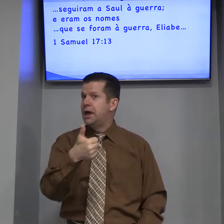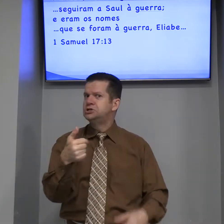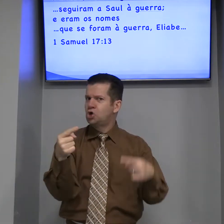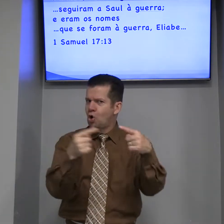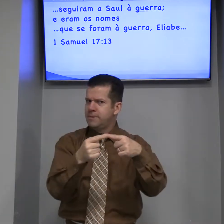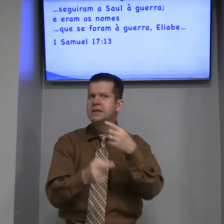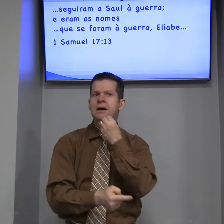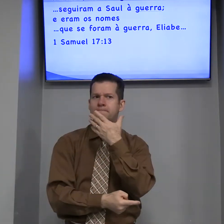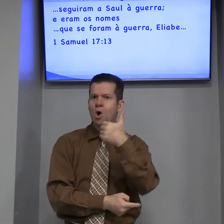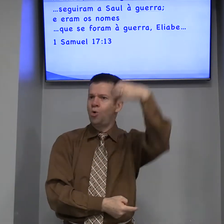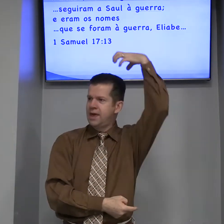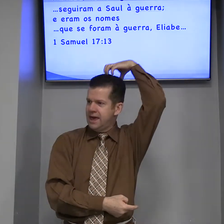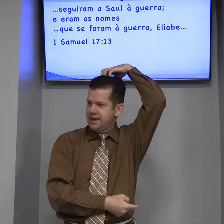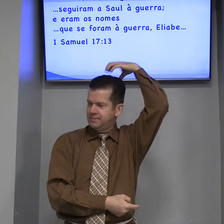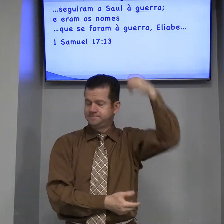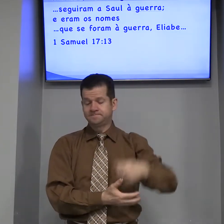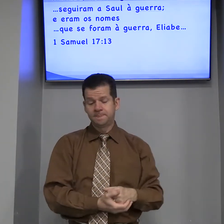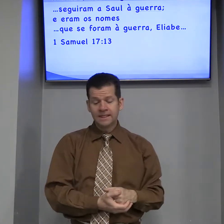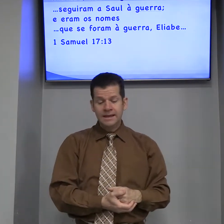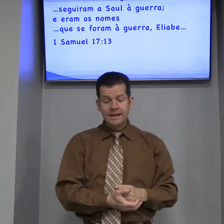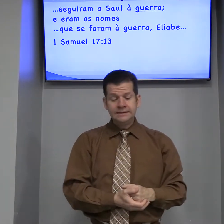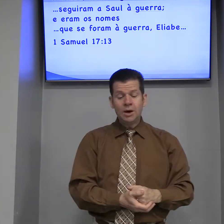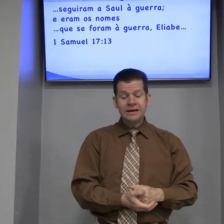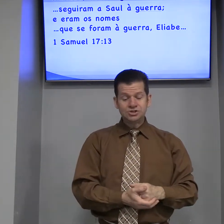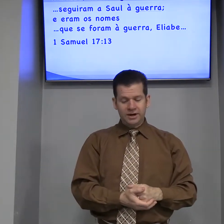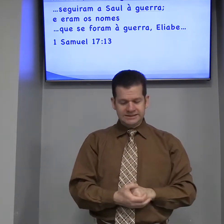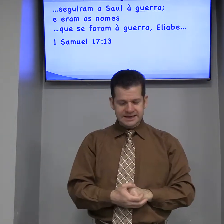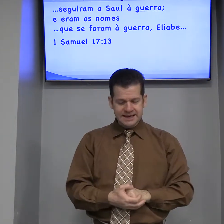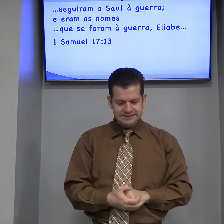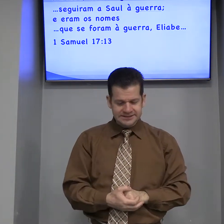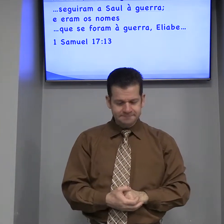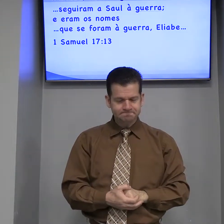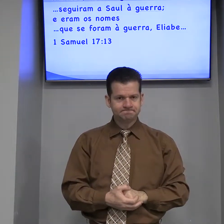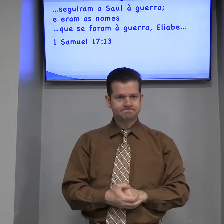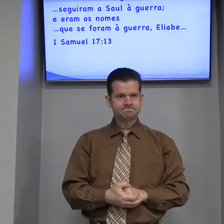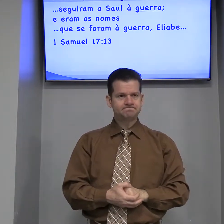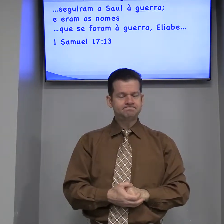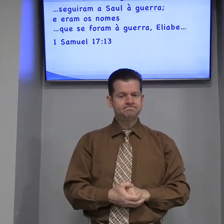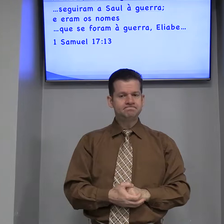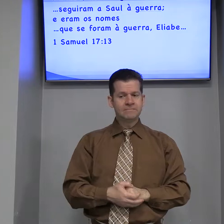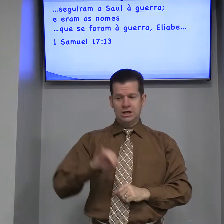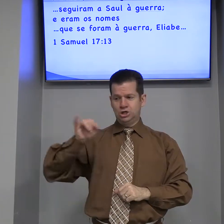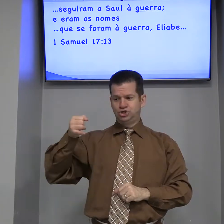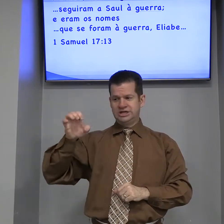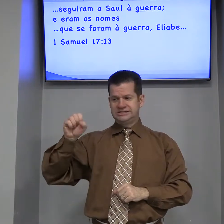Esse combina bom rei. Então a história segue assim. Jessé